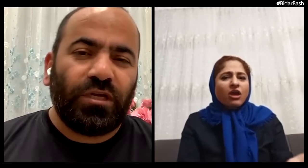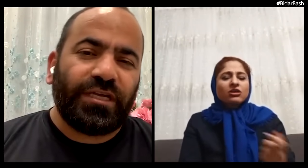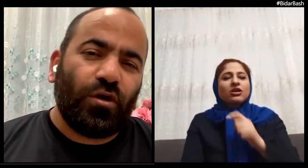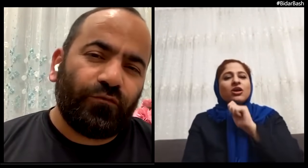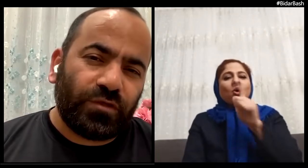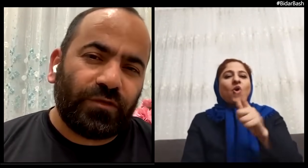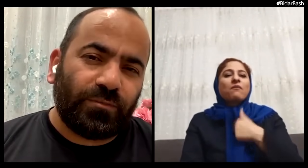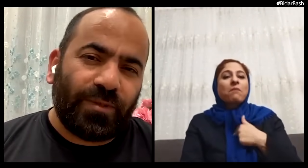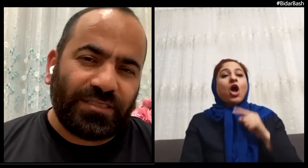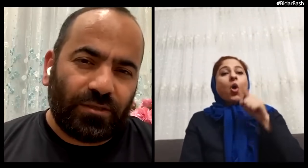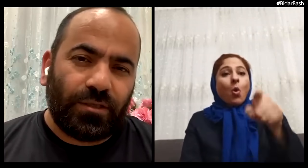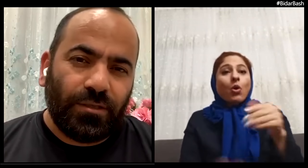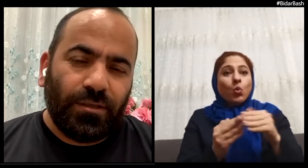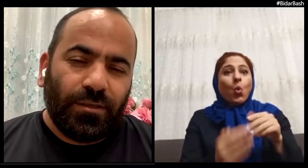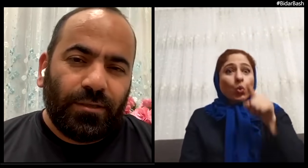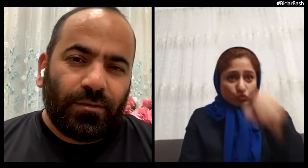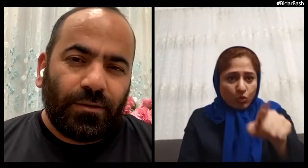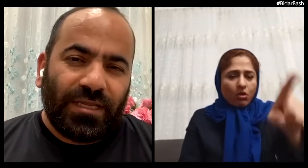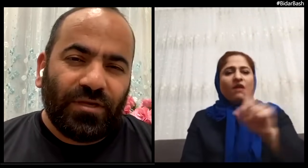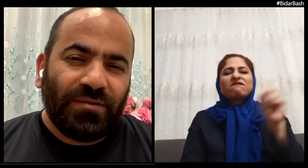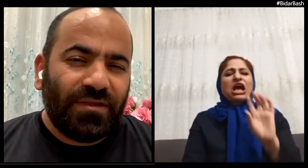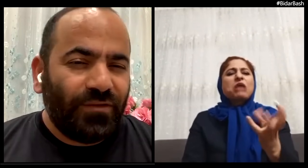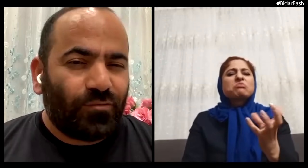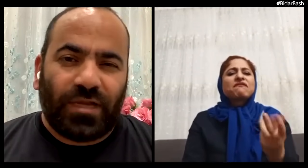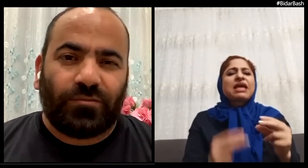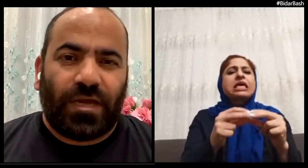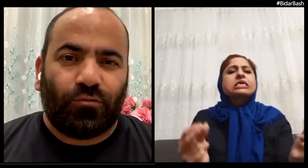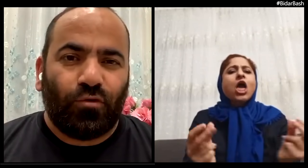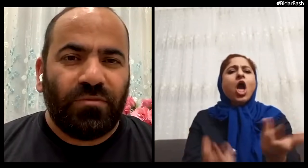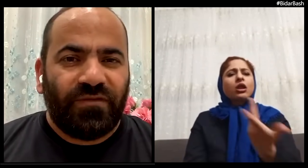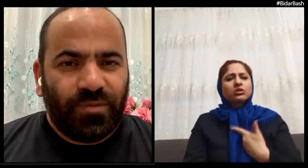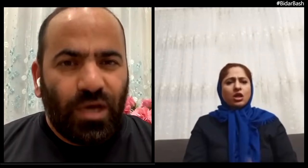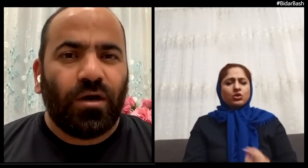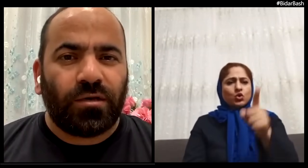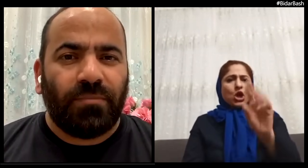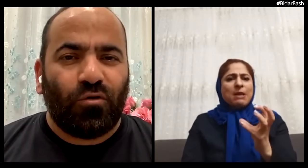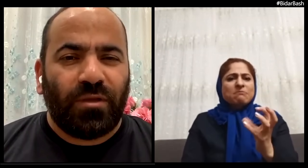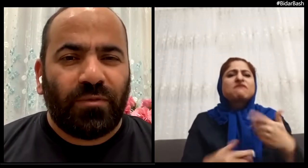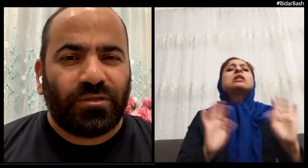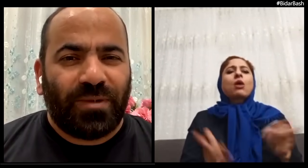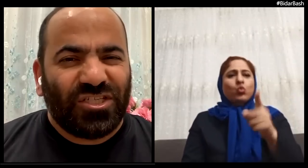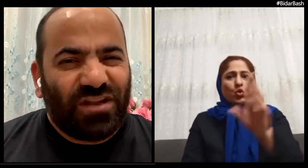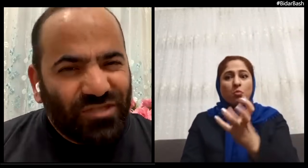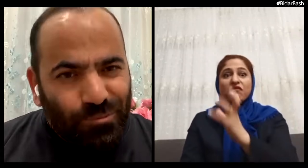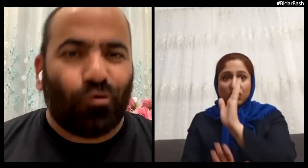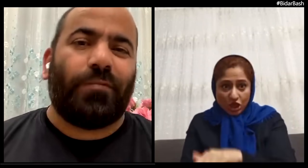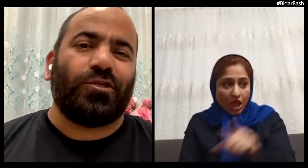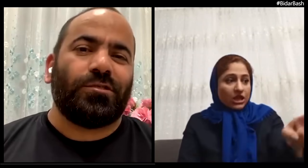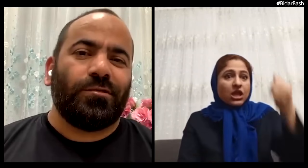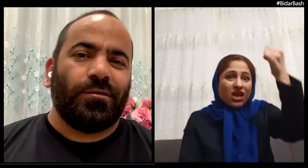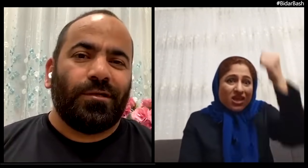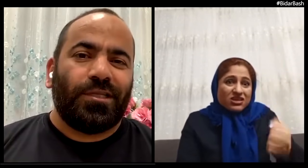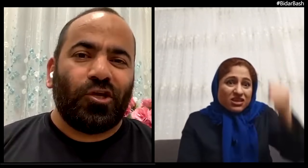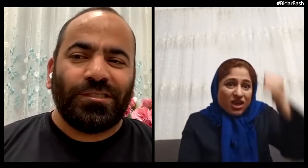دو تا دونه خیار آوردی واسه ما پذیرایی، خب یعنی تو اصلا میوه تو خونتون نبود، تو میوه بیار، من خودم به 25 روش